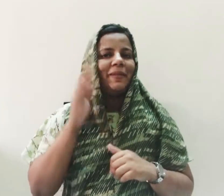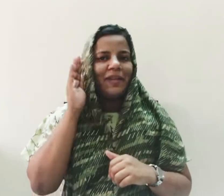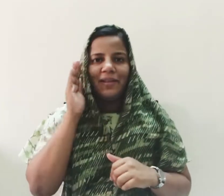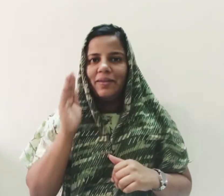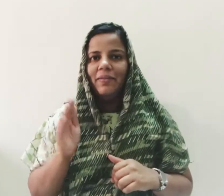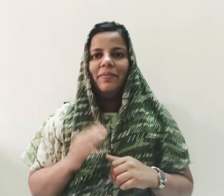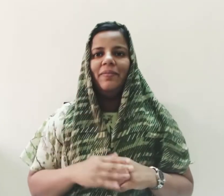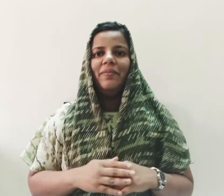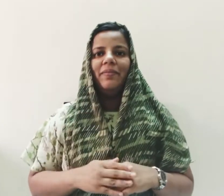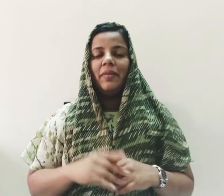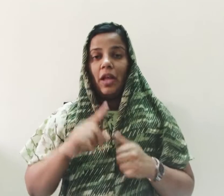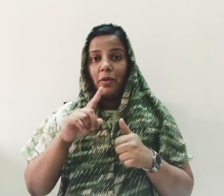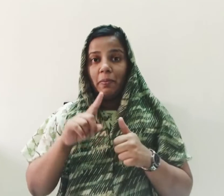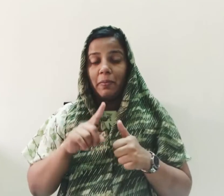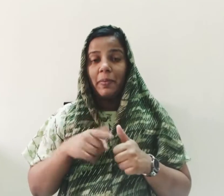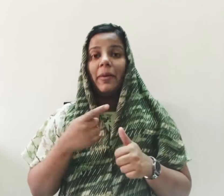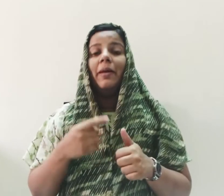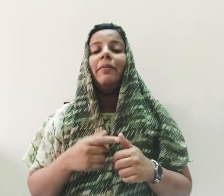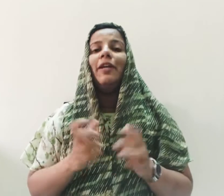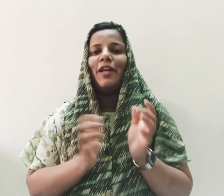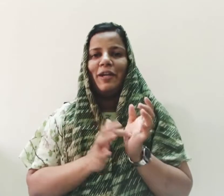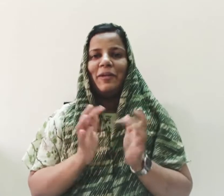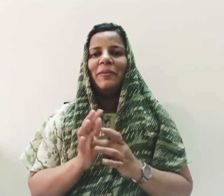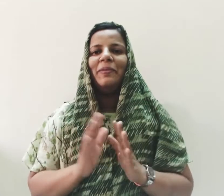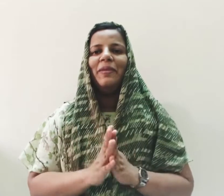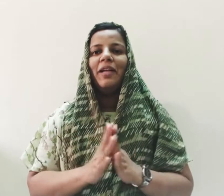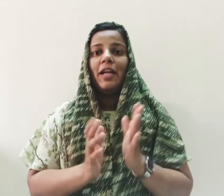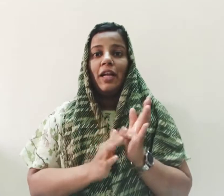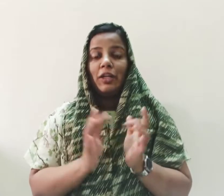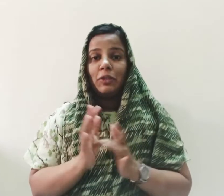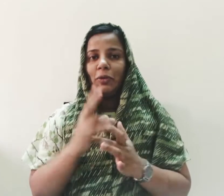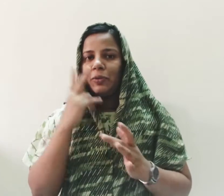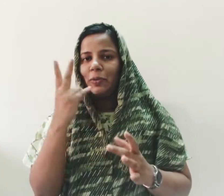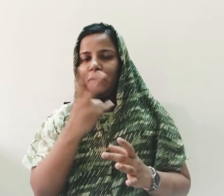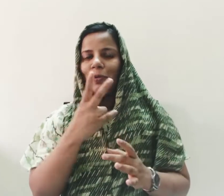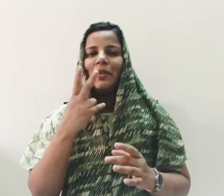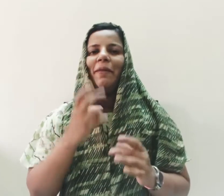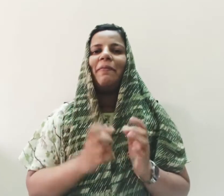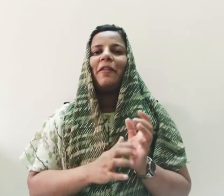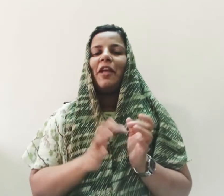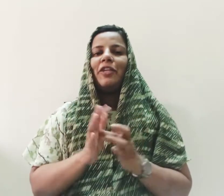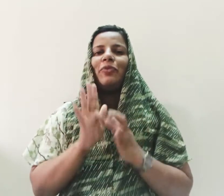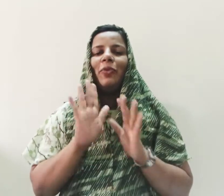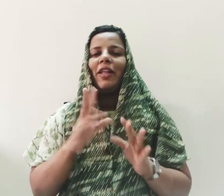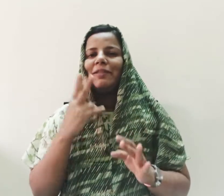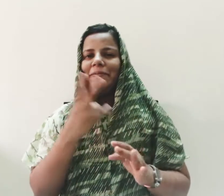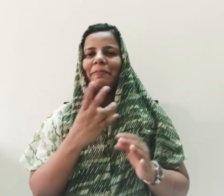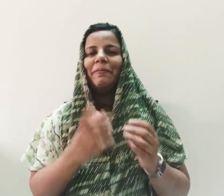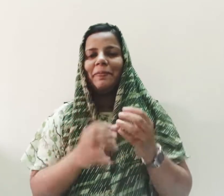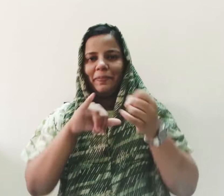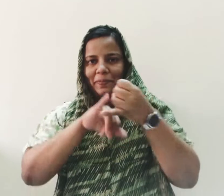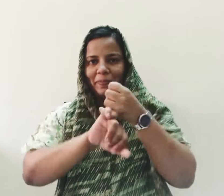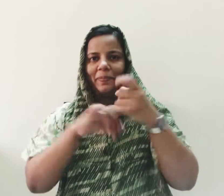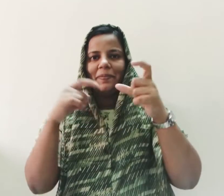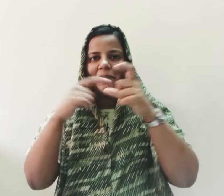കേട്ടോ. അതുകൊണ്ട് ഏറ്റവും പ്രധാനപ്പെട്ടത് യേശു. ആ യേശുവിനെ അന്വേഷിക്കുക, യേശുവിലുള്ളത് തിരയുക, യേശുവിലുള്ളത്